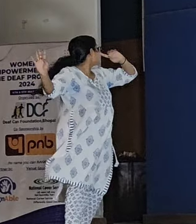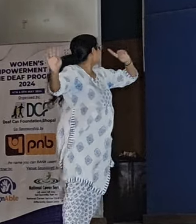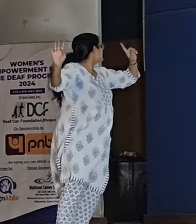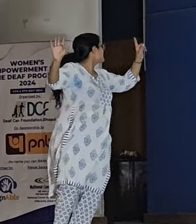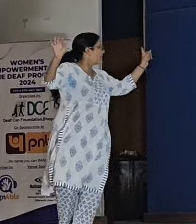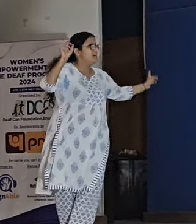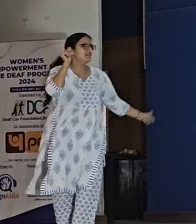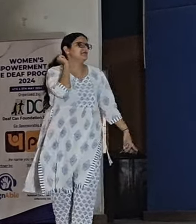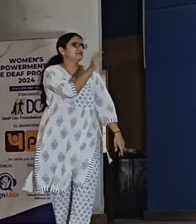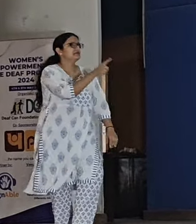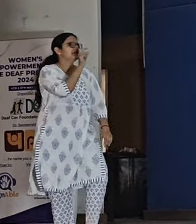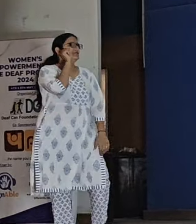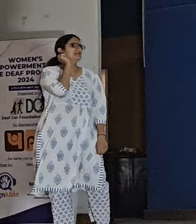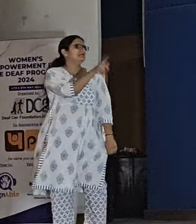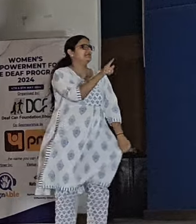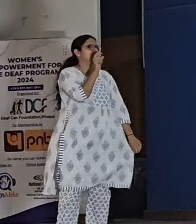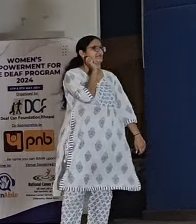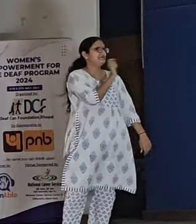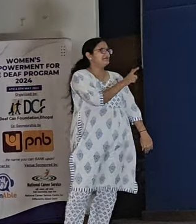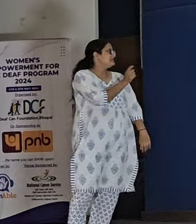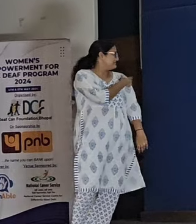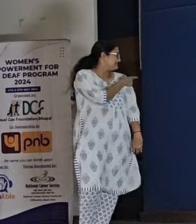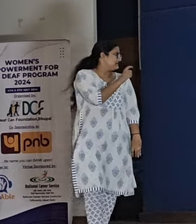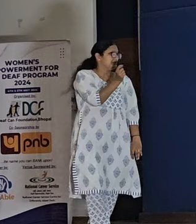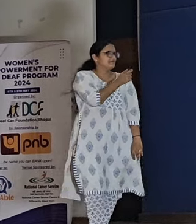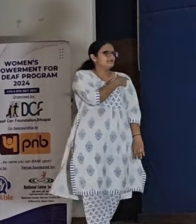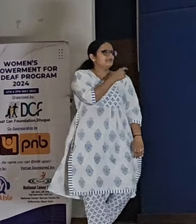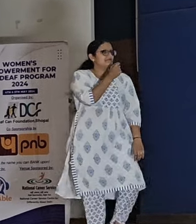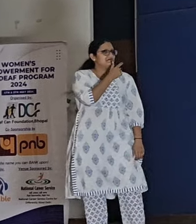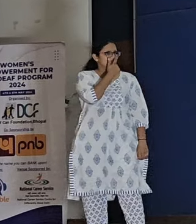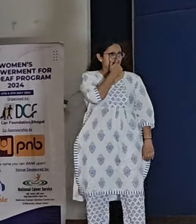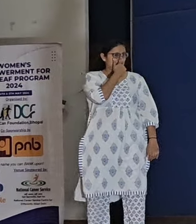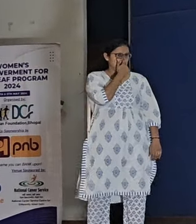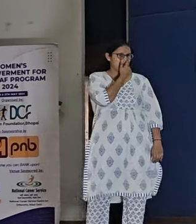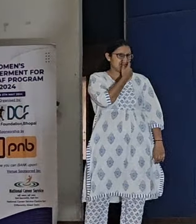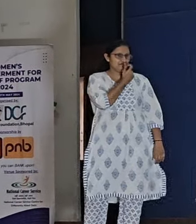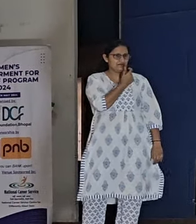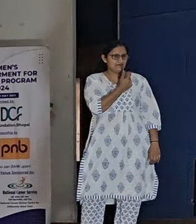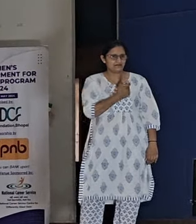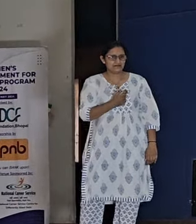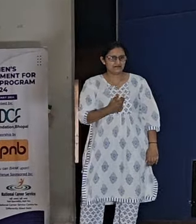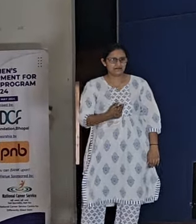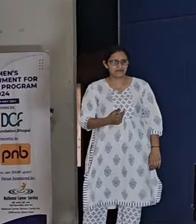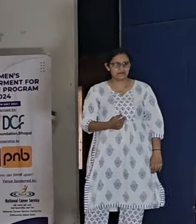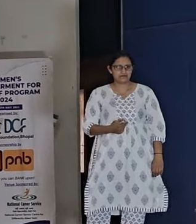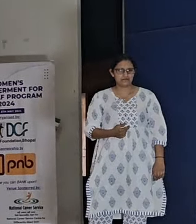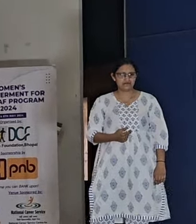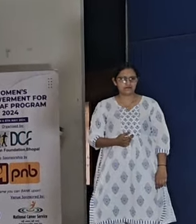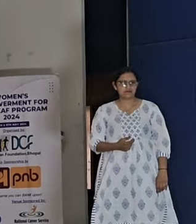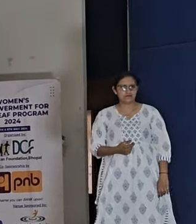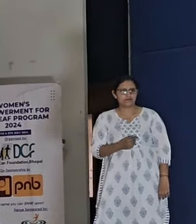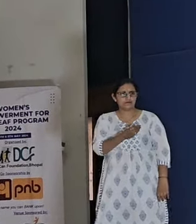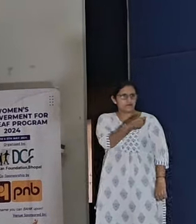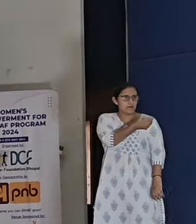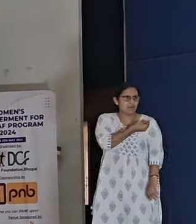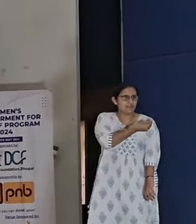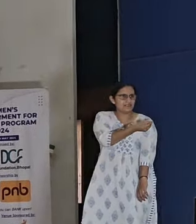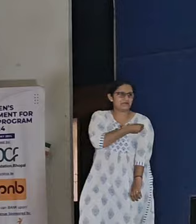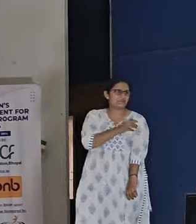नहीं चलता है। तो प्लीज वो बोल दो। और लास्ट में अगर हम वो बात करते हैं तो थ्रो थिंग्स आने पर्सन हु कांट सी